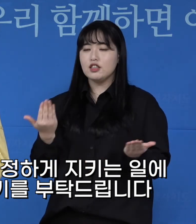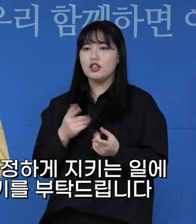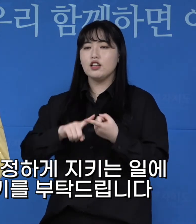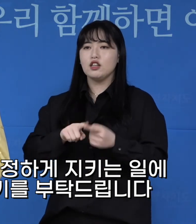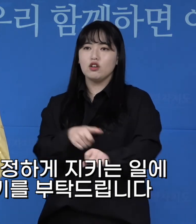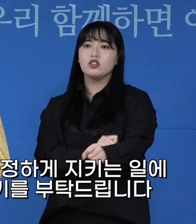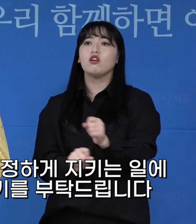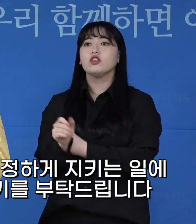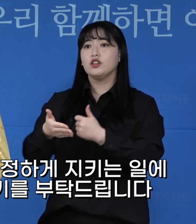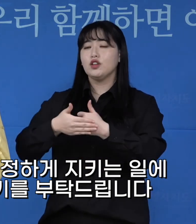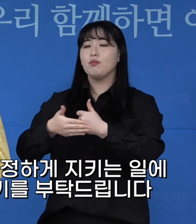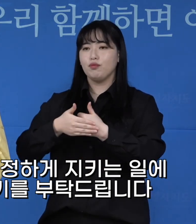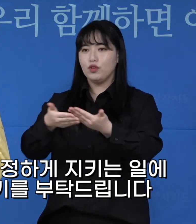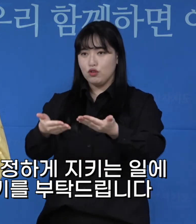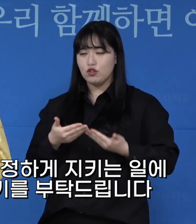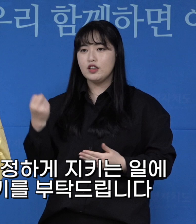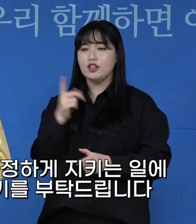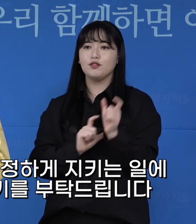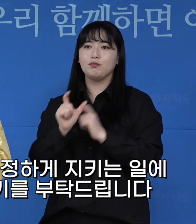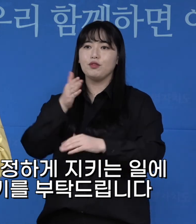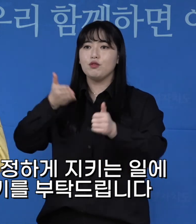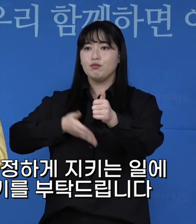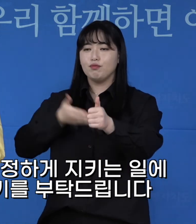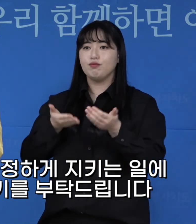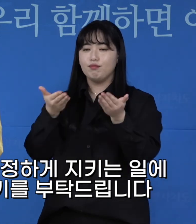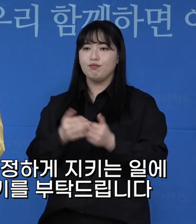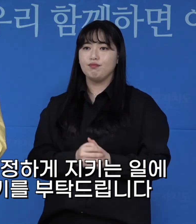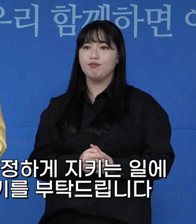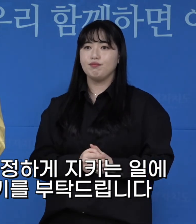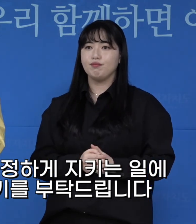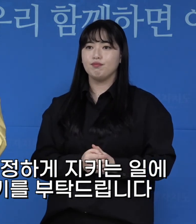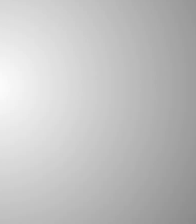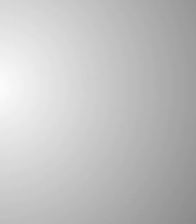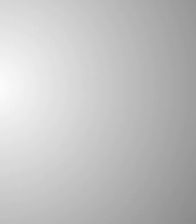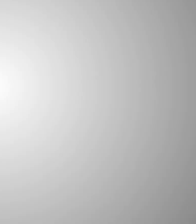협력해 주시기를 다시금 부탁드리겠습니다. 고맙습니다.